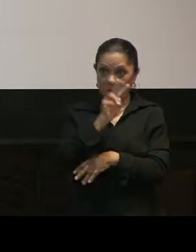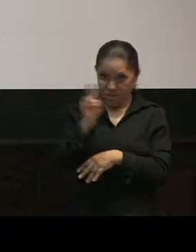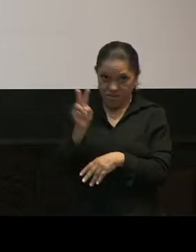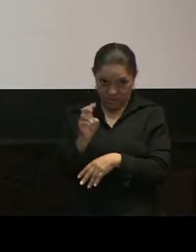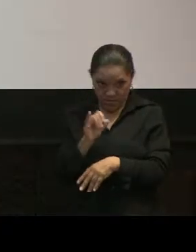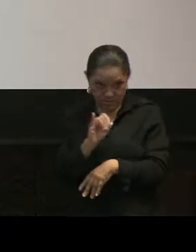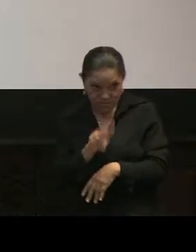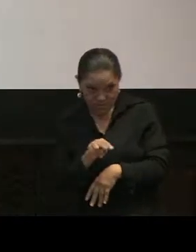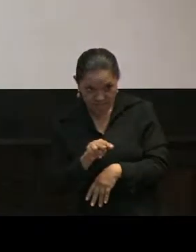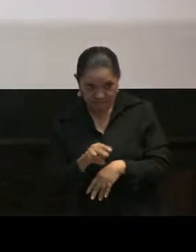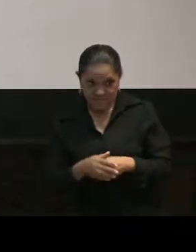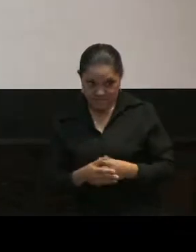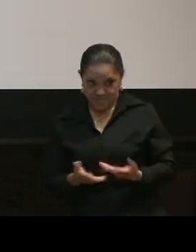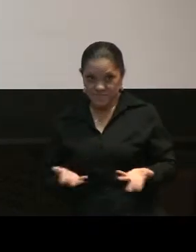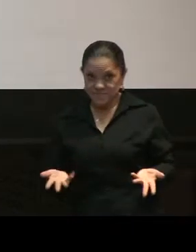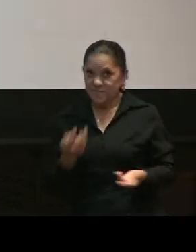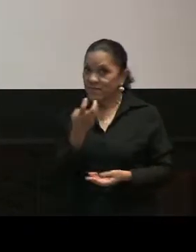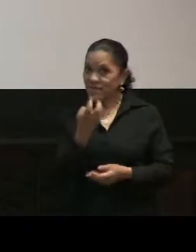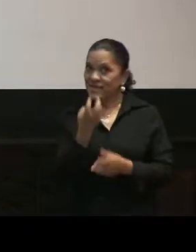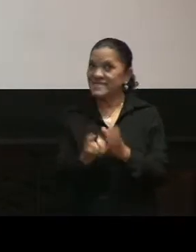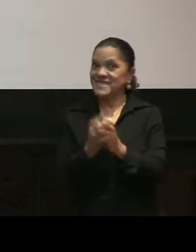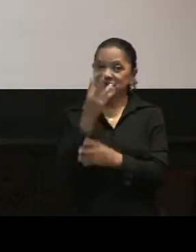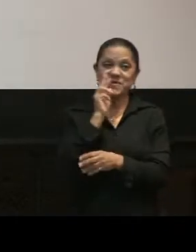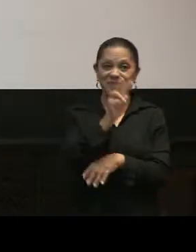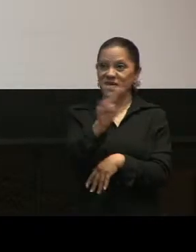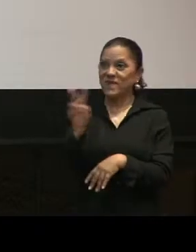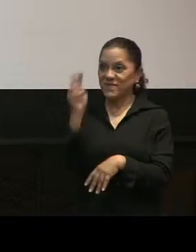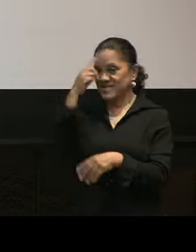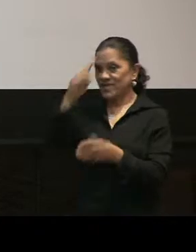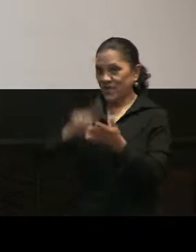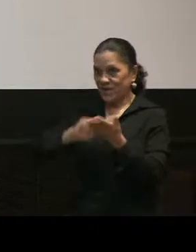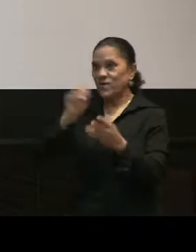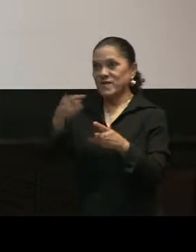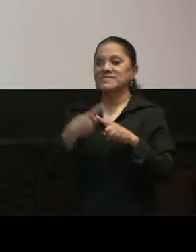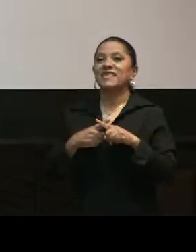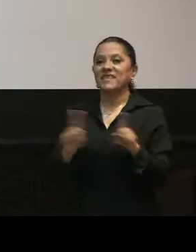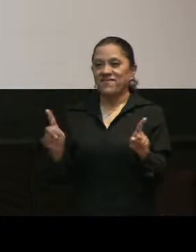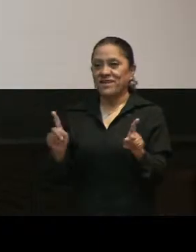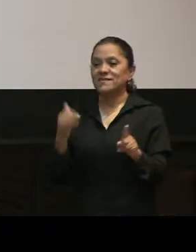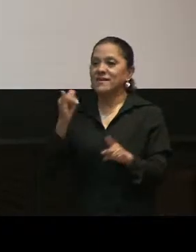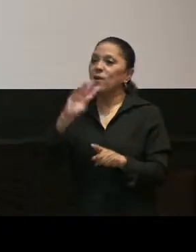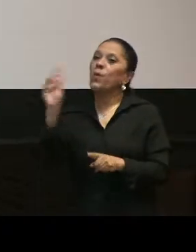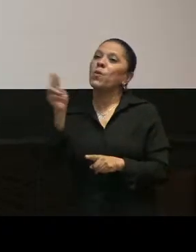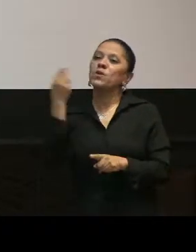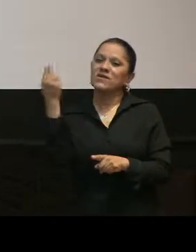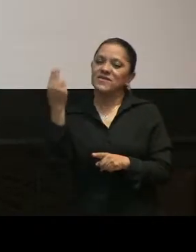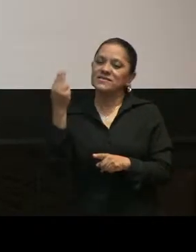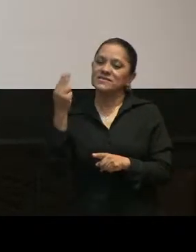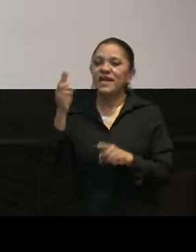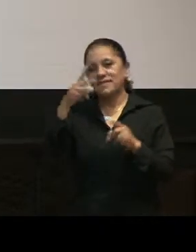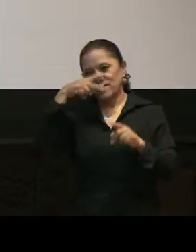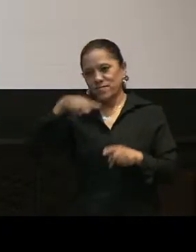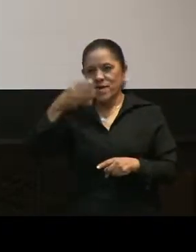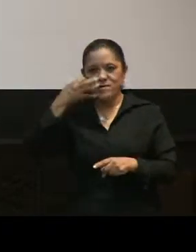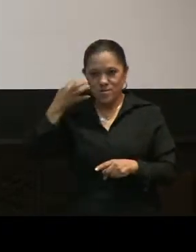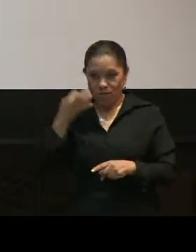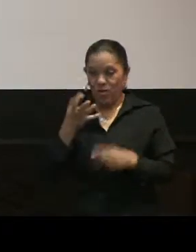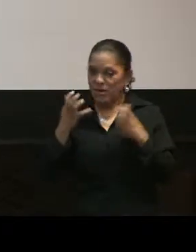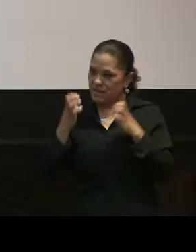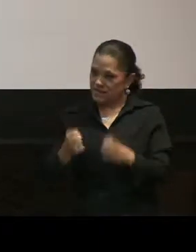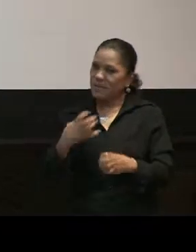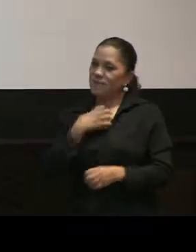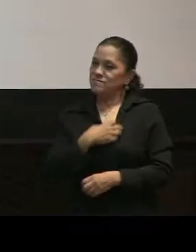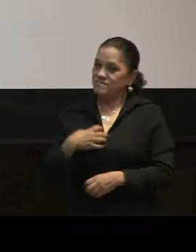así? Esa nueva visión creo yo que es diferente. Y la Universidad Nacional Autónoma de México está muy contenta